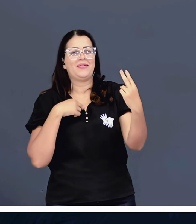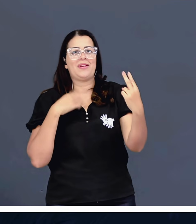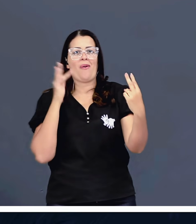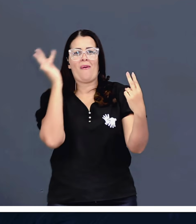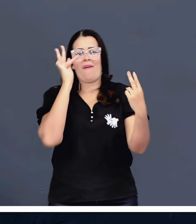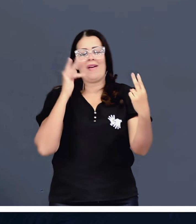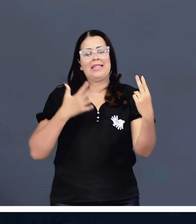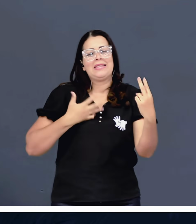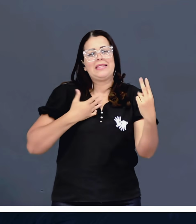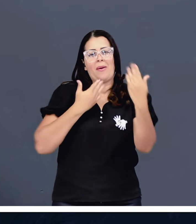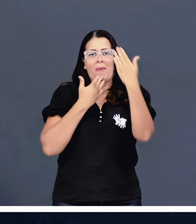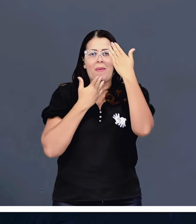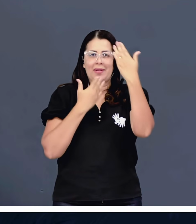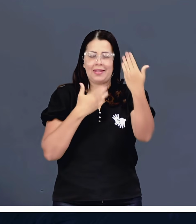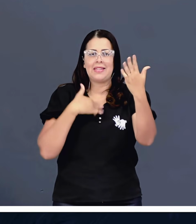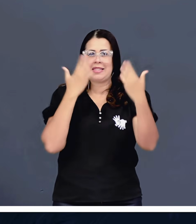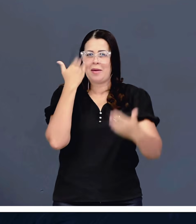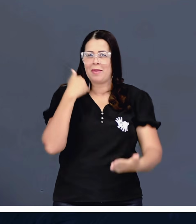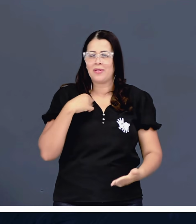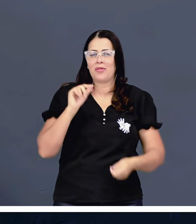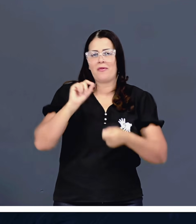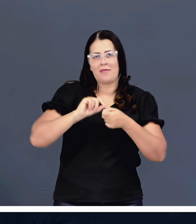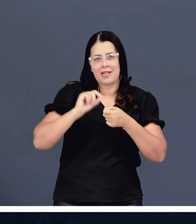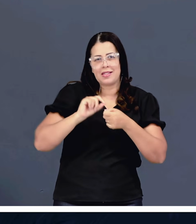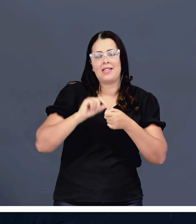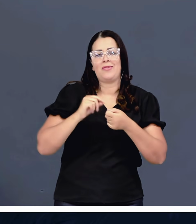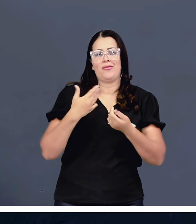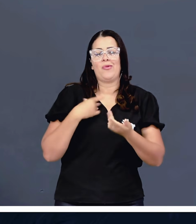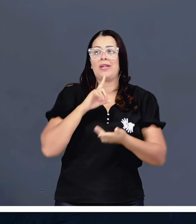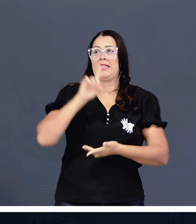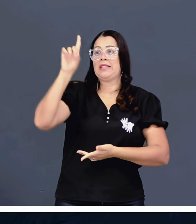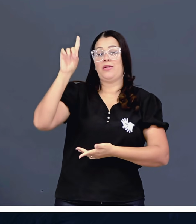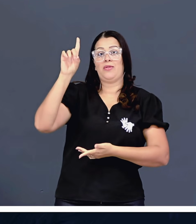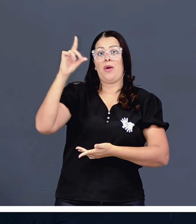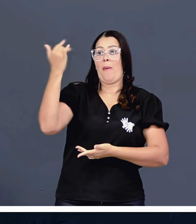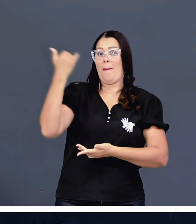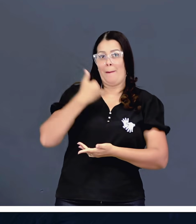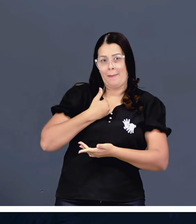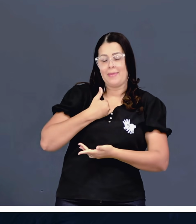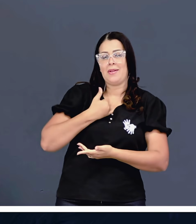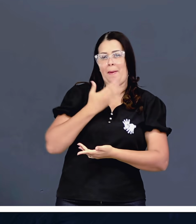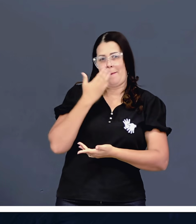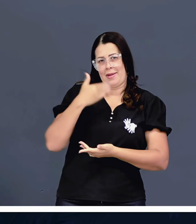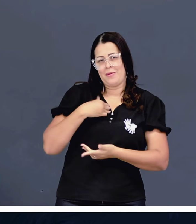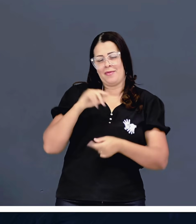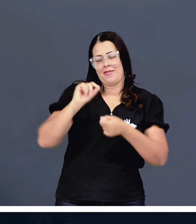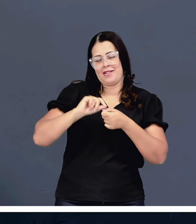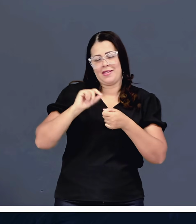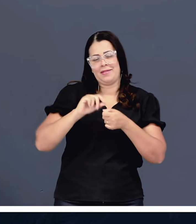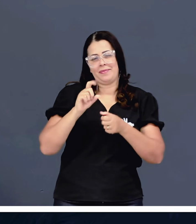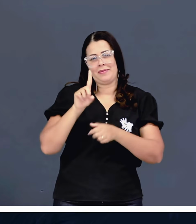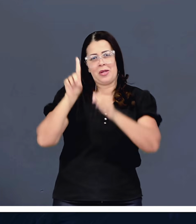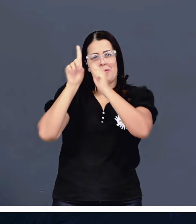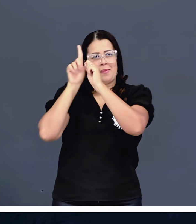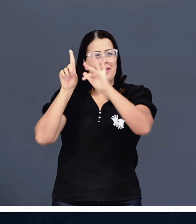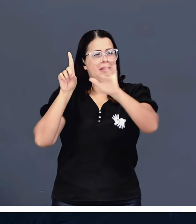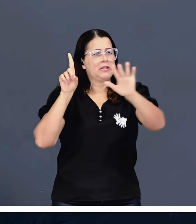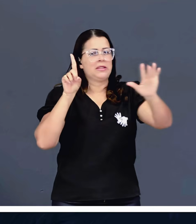Isso é maravilhoso, saber que nós estamos fazendo aquilo que o Senhor nos deu para fazer. Que Deus esteja abençoando a vida de vocês de